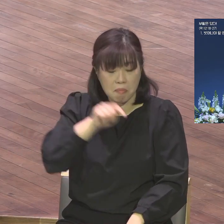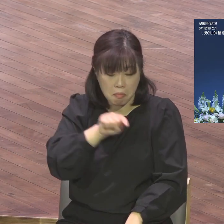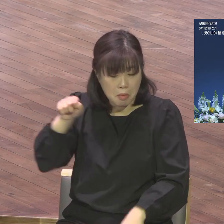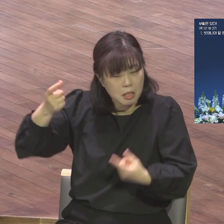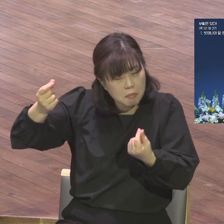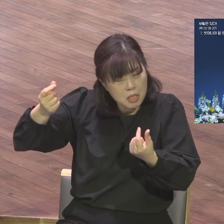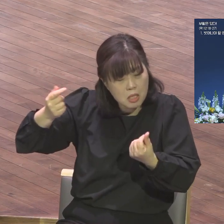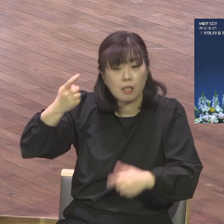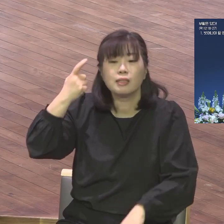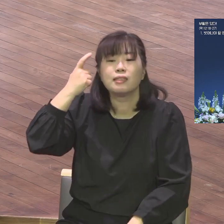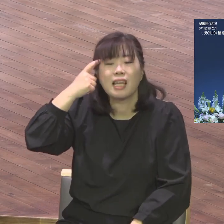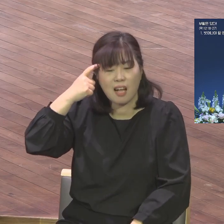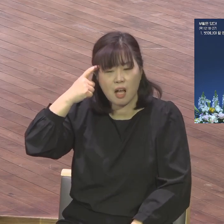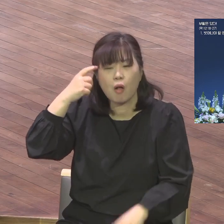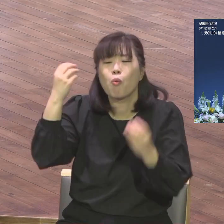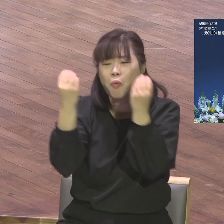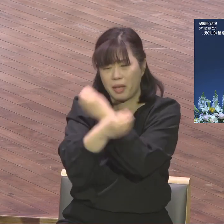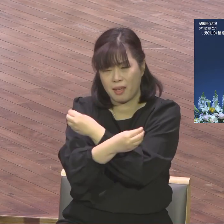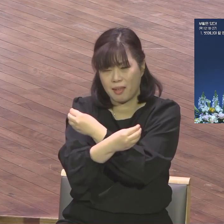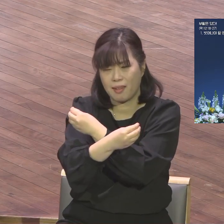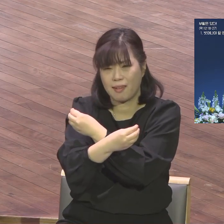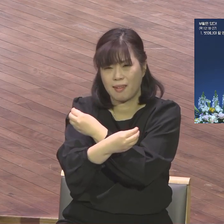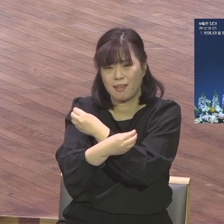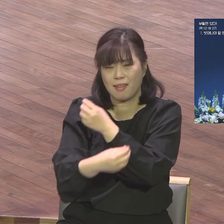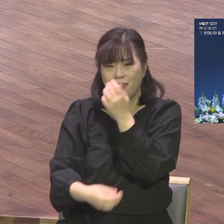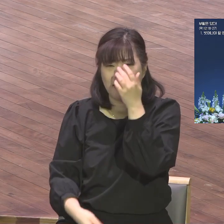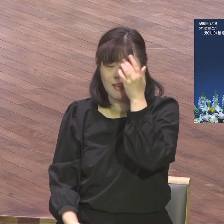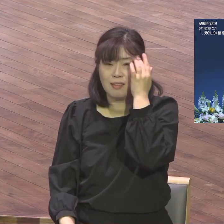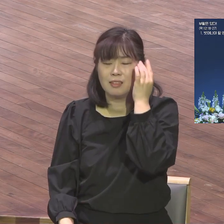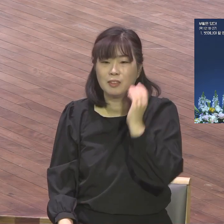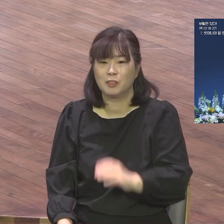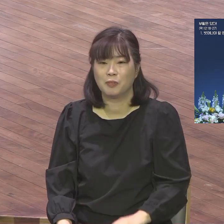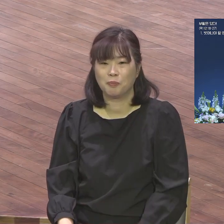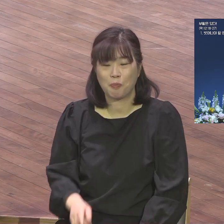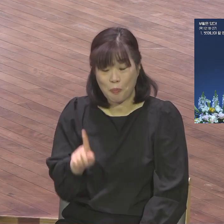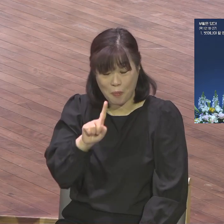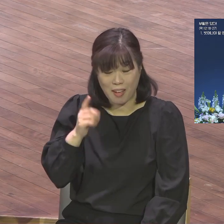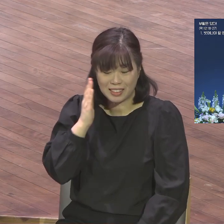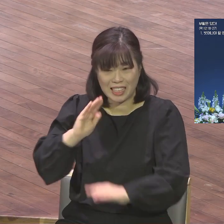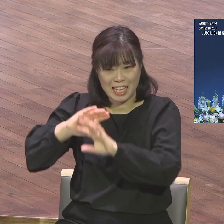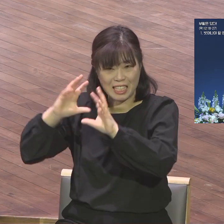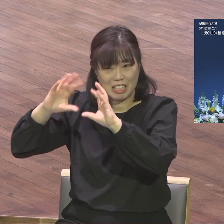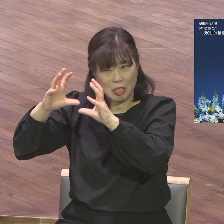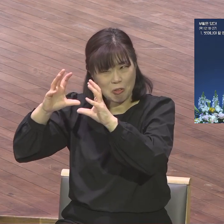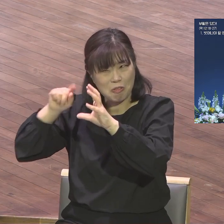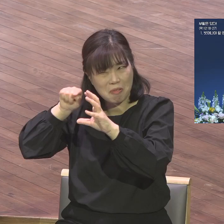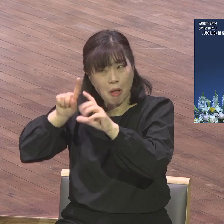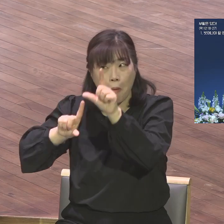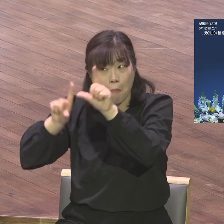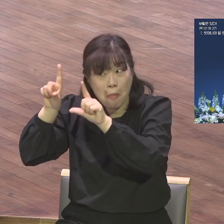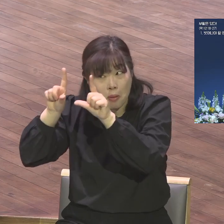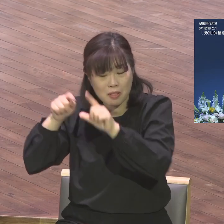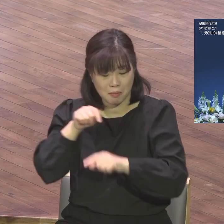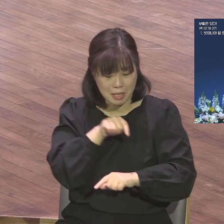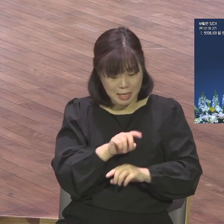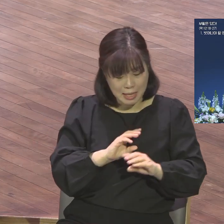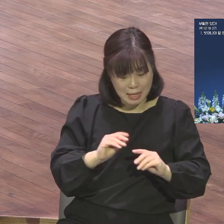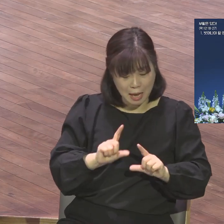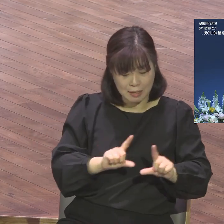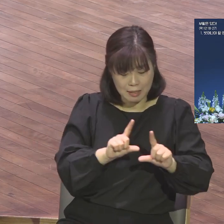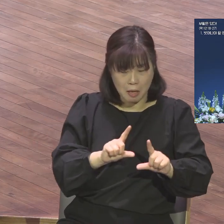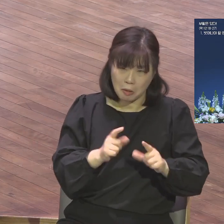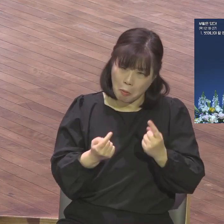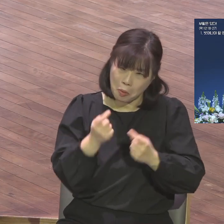우리와 같은 방법 아니냐. 다시 말하면 천국이 그냥 뭐 이 땅보다 조금